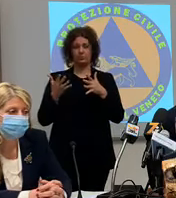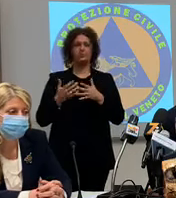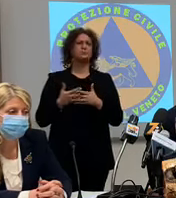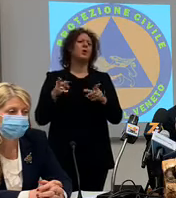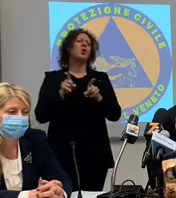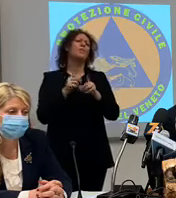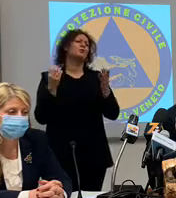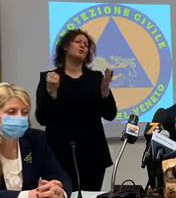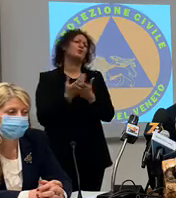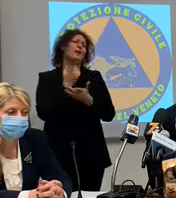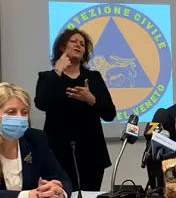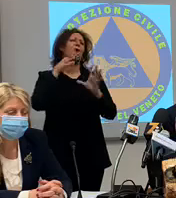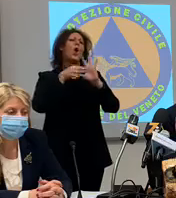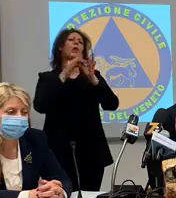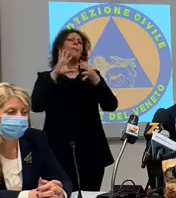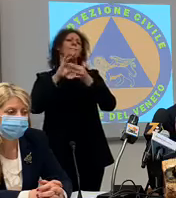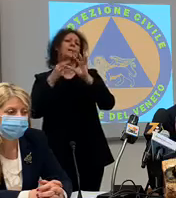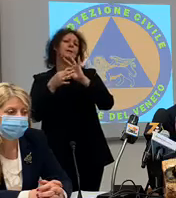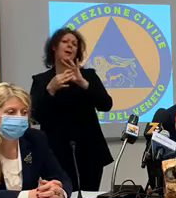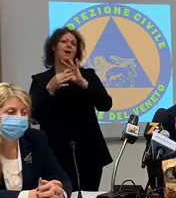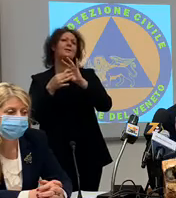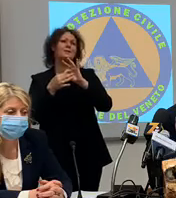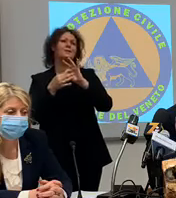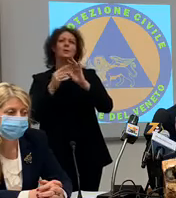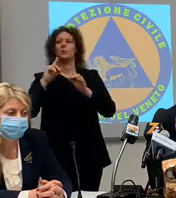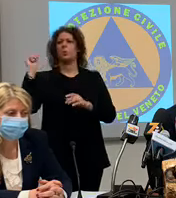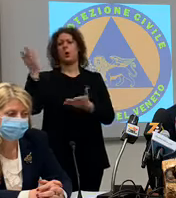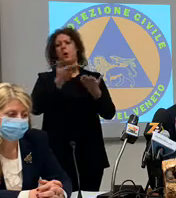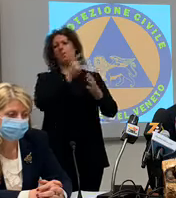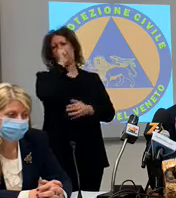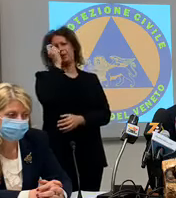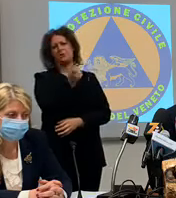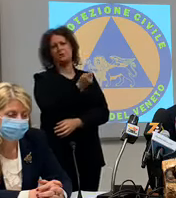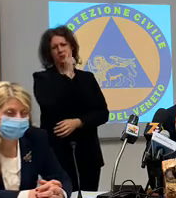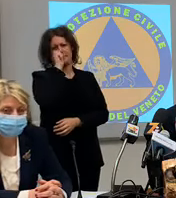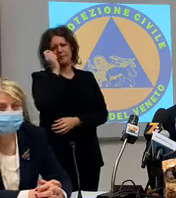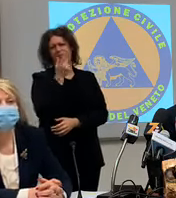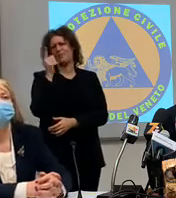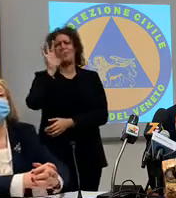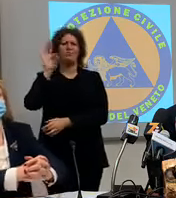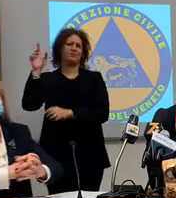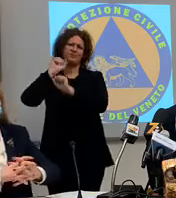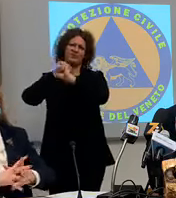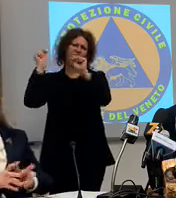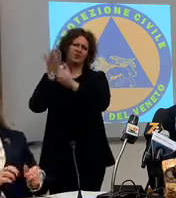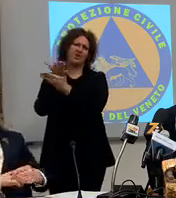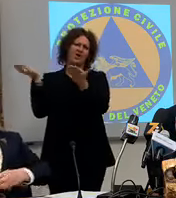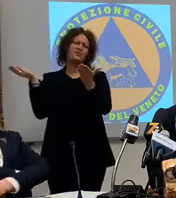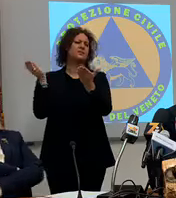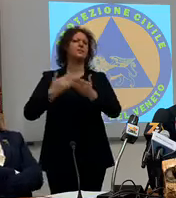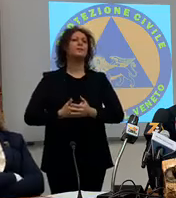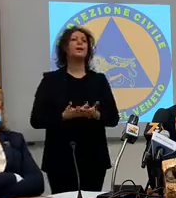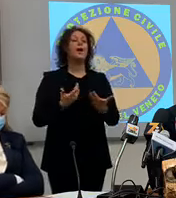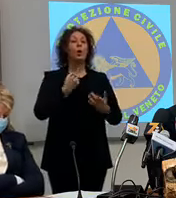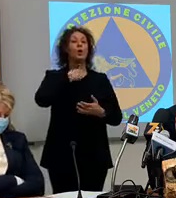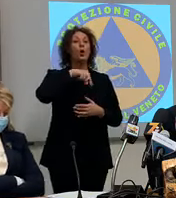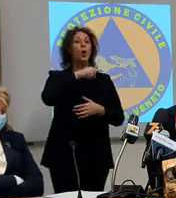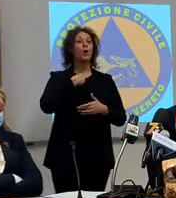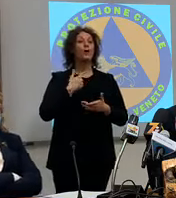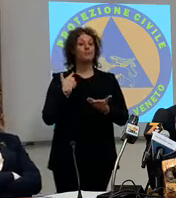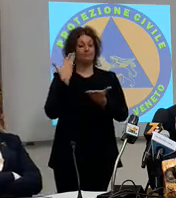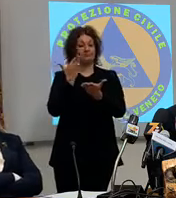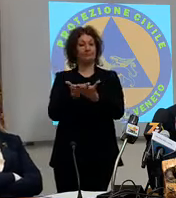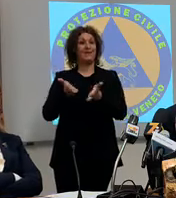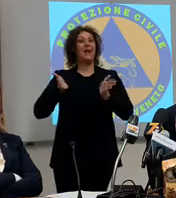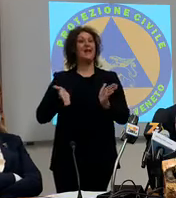prende in giro tutti tutte ste minestre qua sempre da disperati allora E quando presenti una candidatura cioè